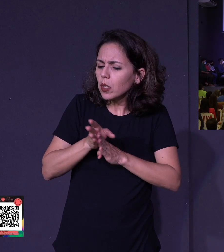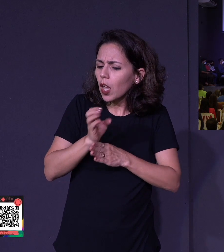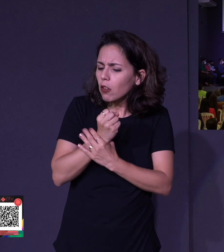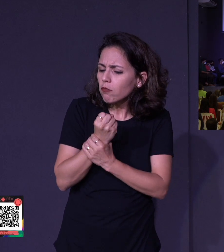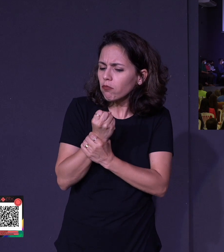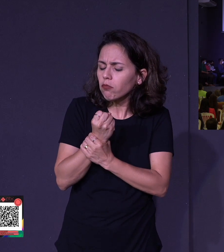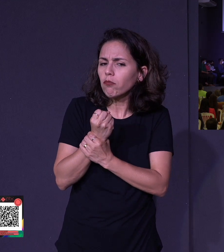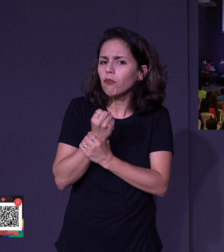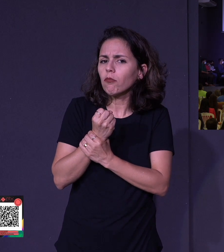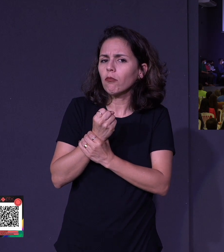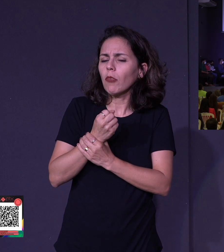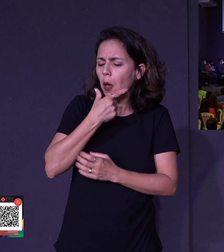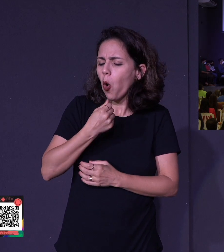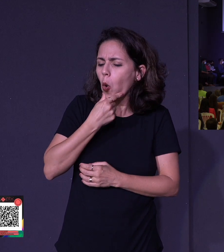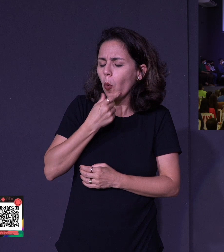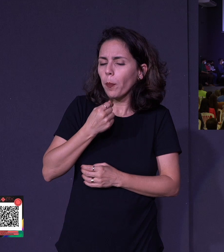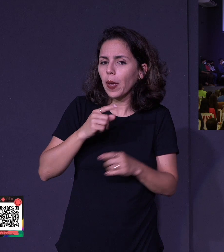ser machista.